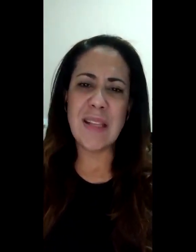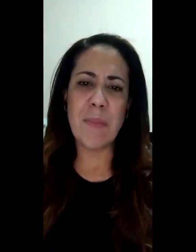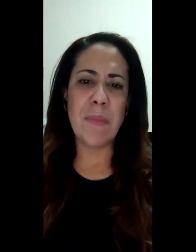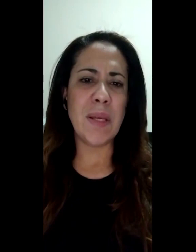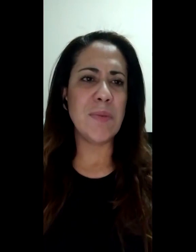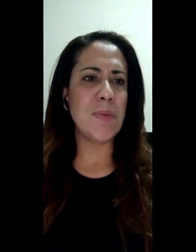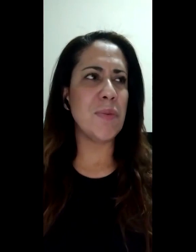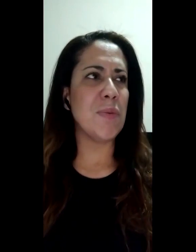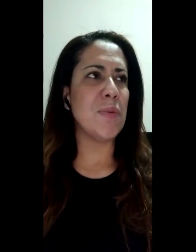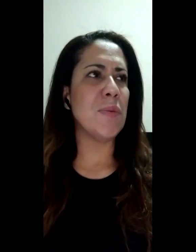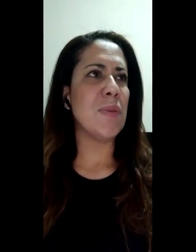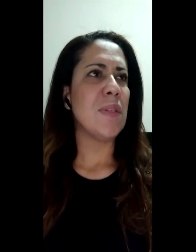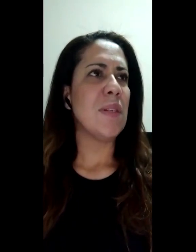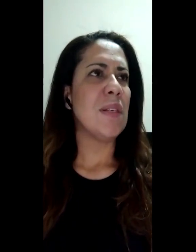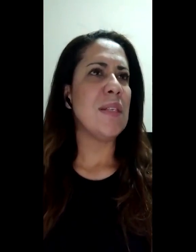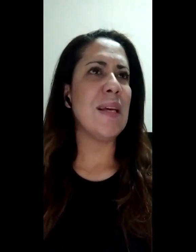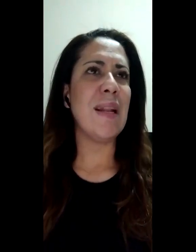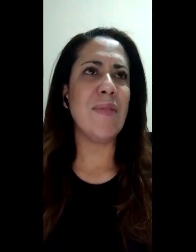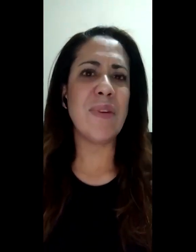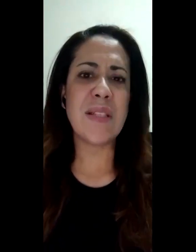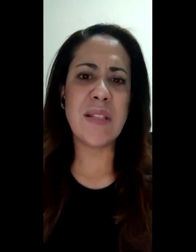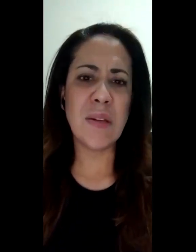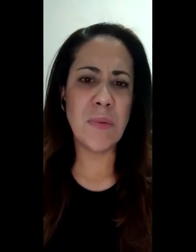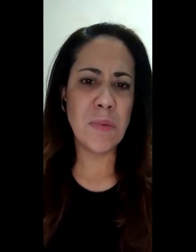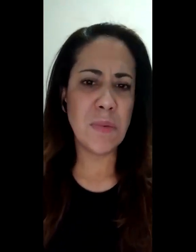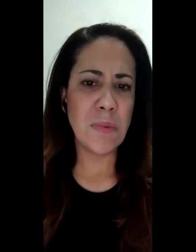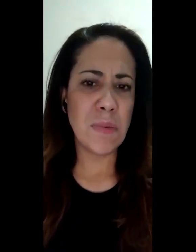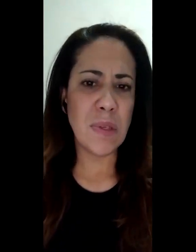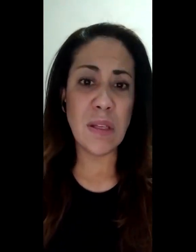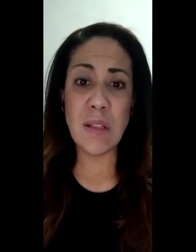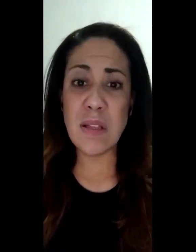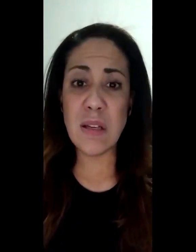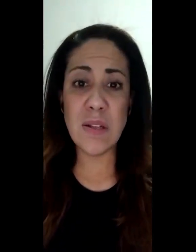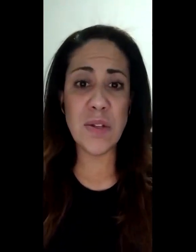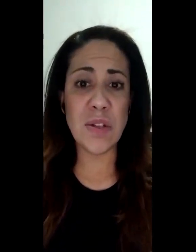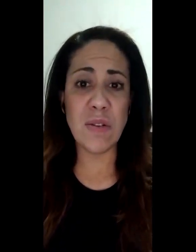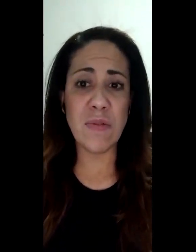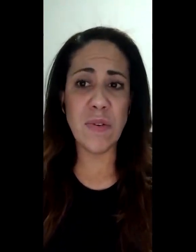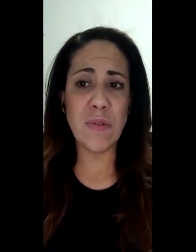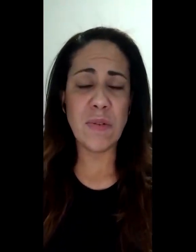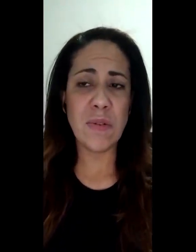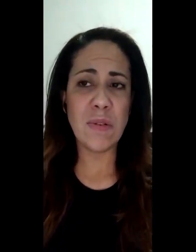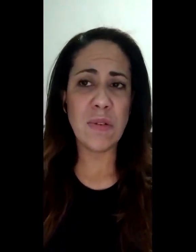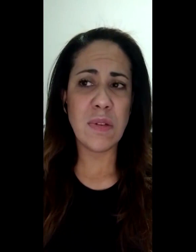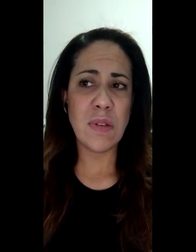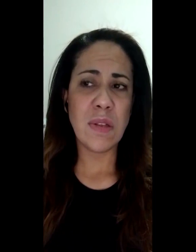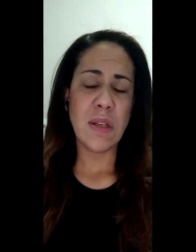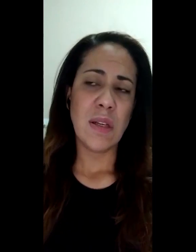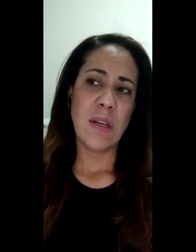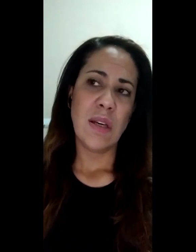um encantamento e elevação indescritível.